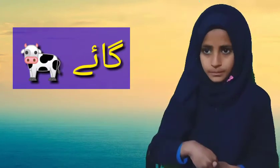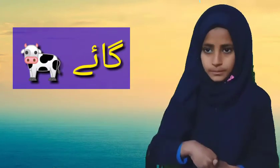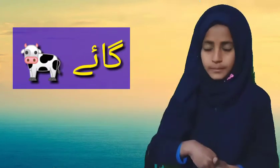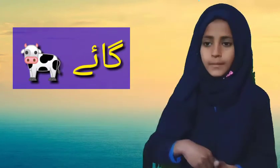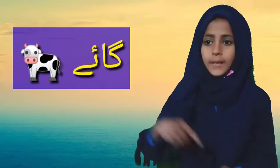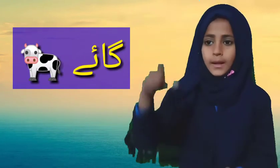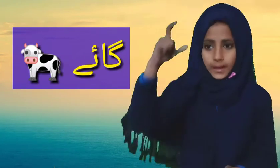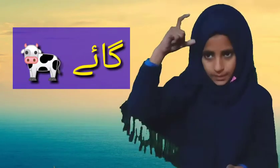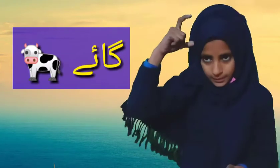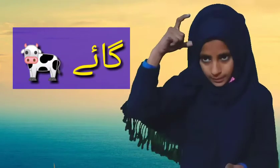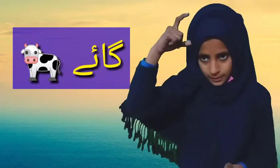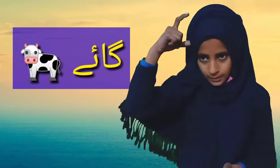गाय,